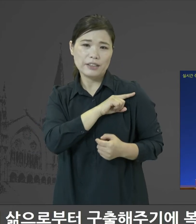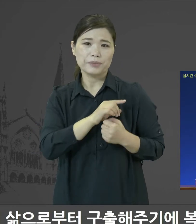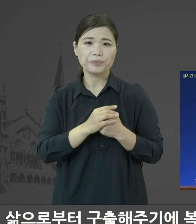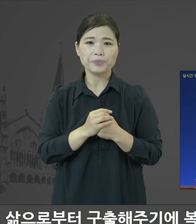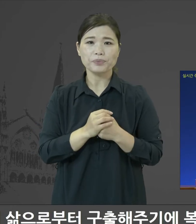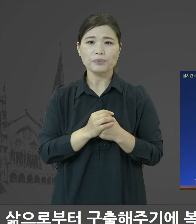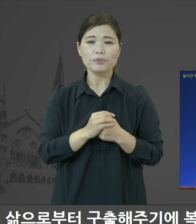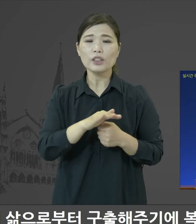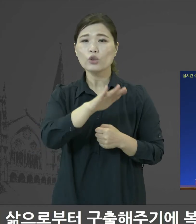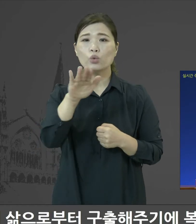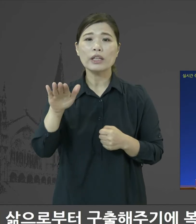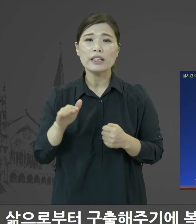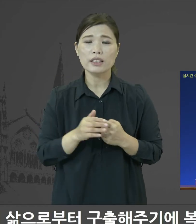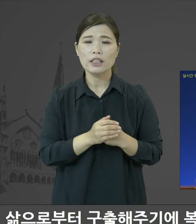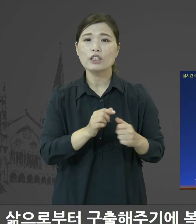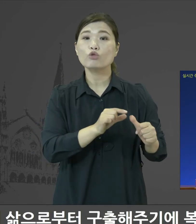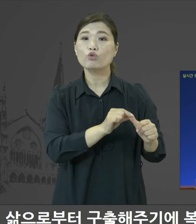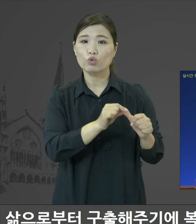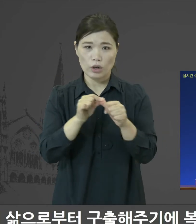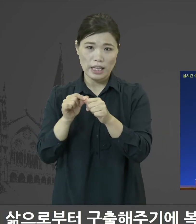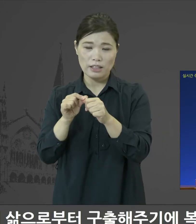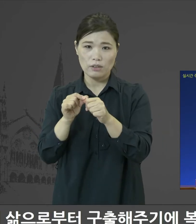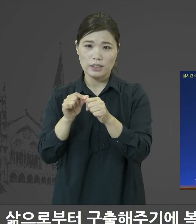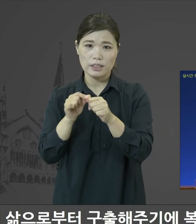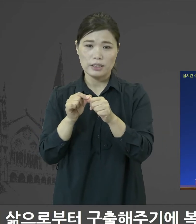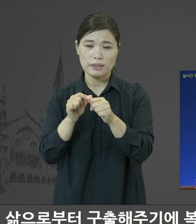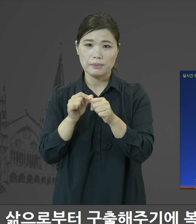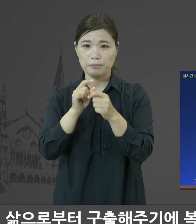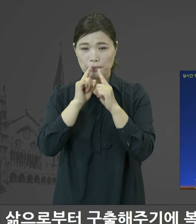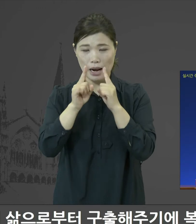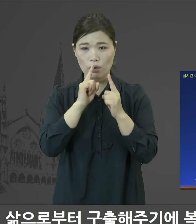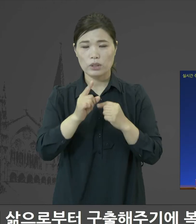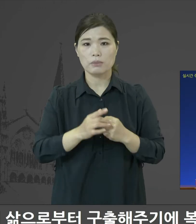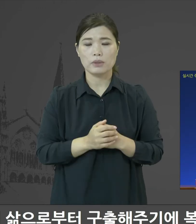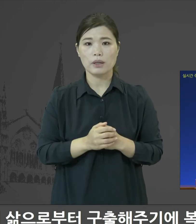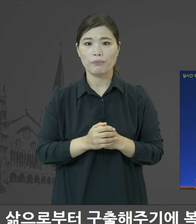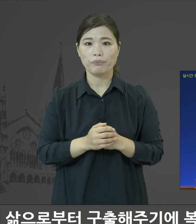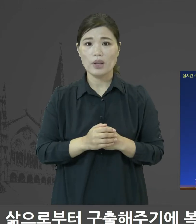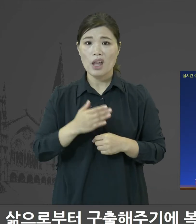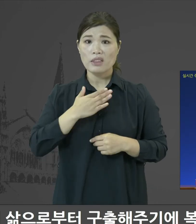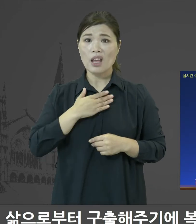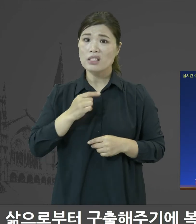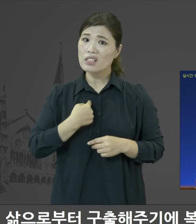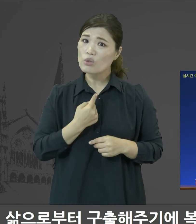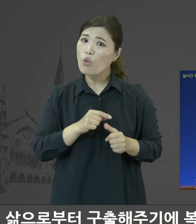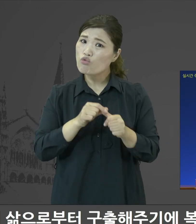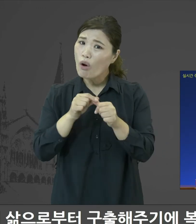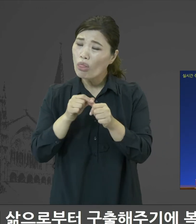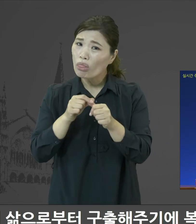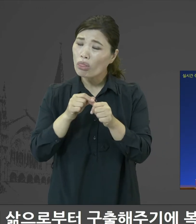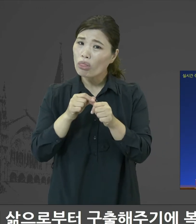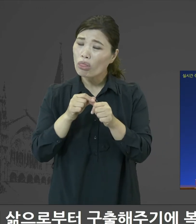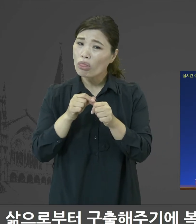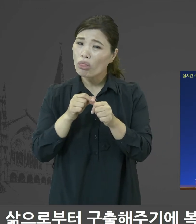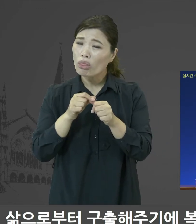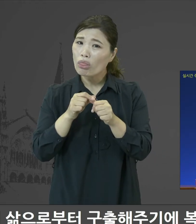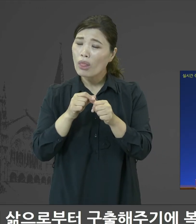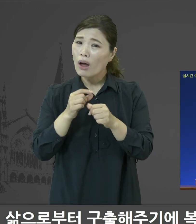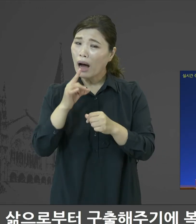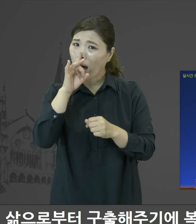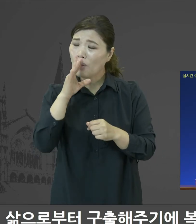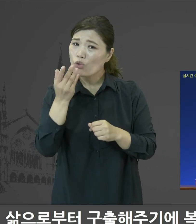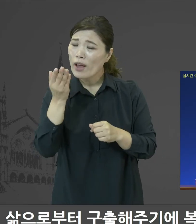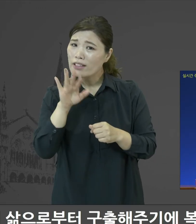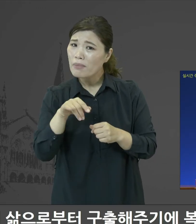구원하는 겁니다. 근데 우리 스스로 구원할 수 없는데 우리를 구원한 게 복음 아닙니까?